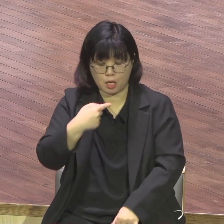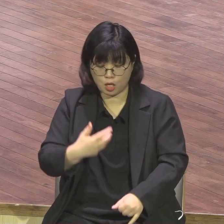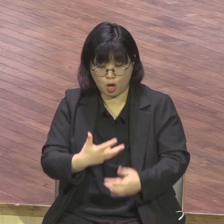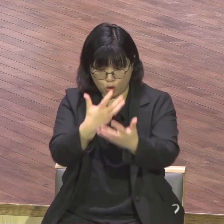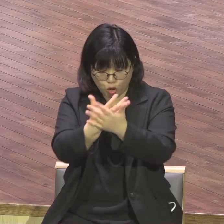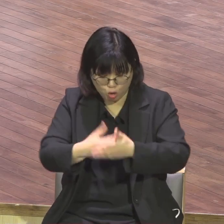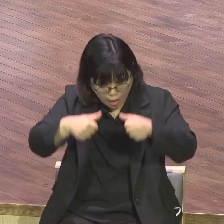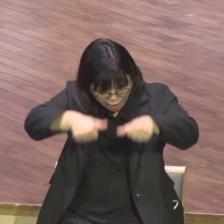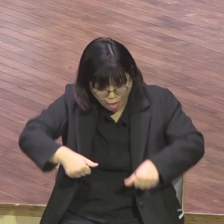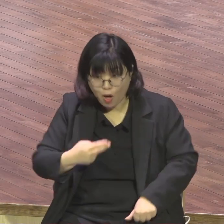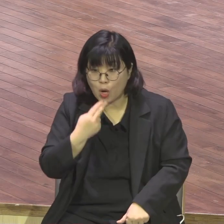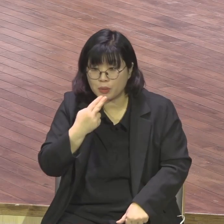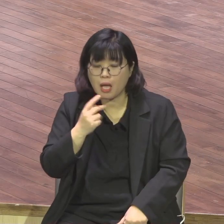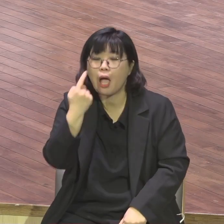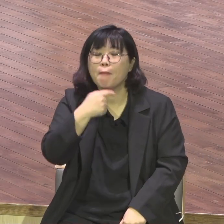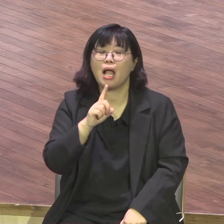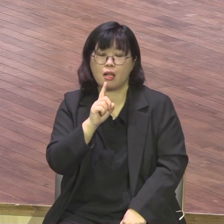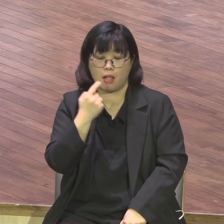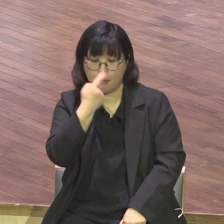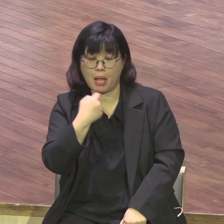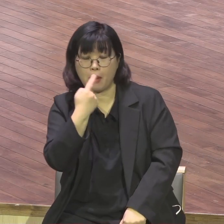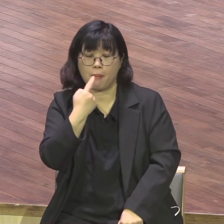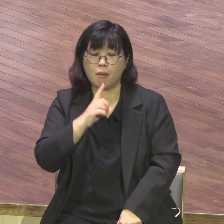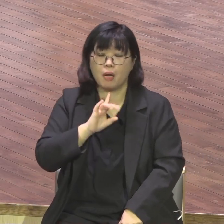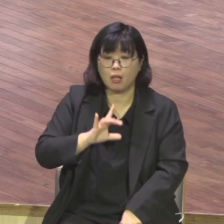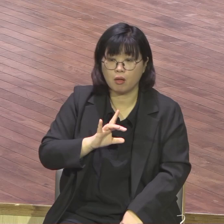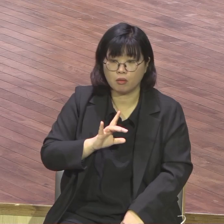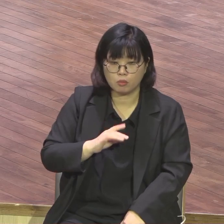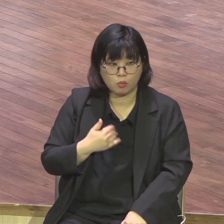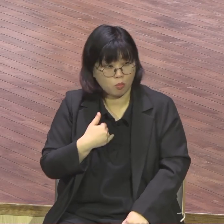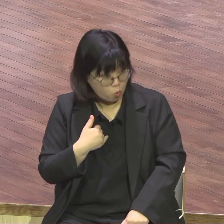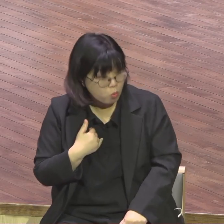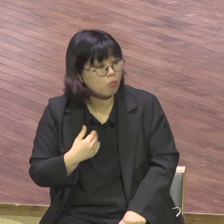그 정도로 상주 중에는 자기 말한 것에 책임을 지는 거예요.